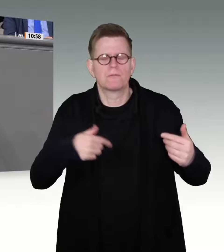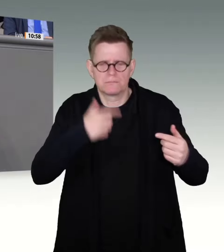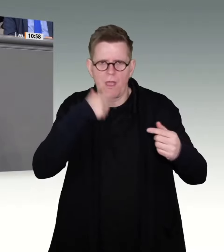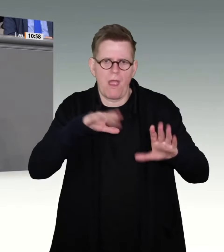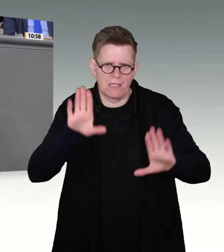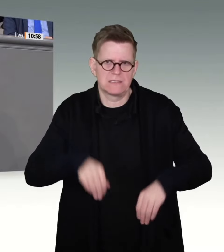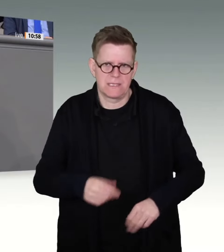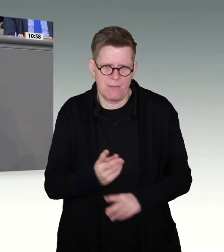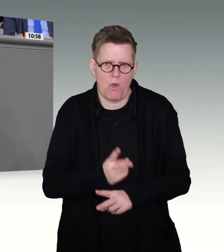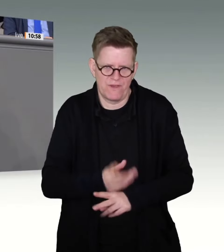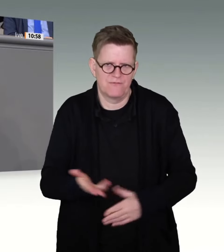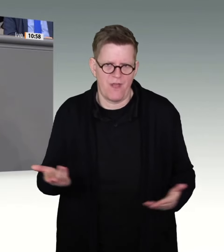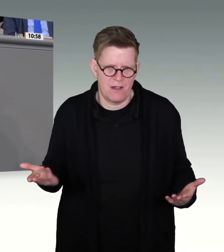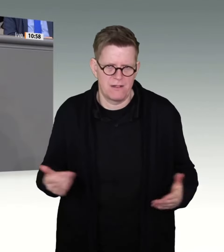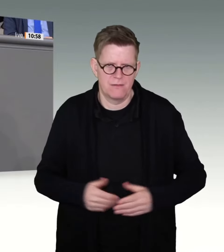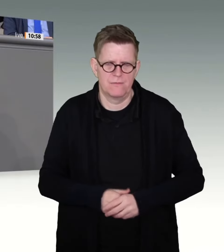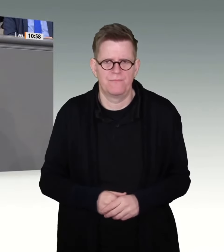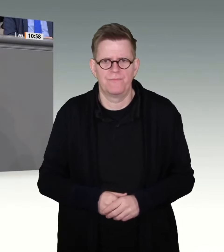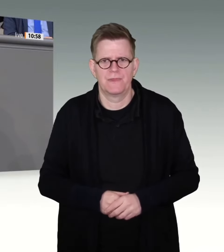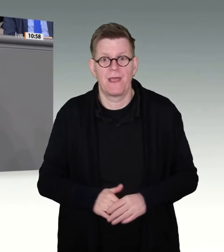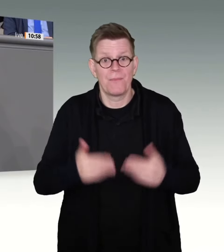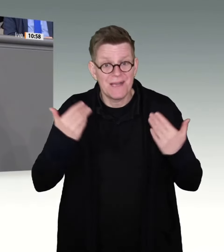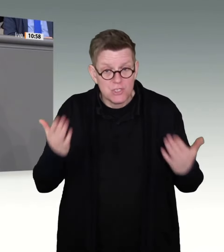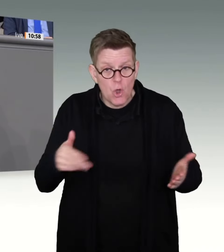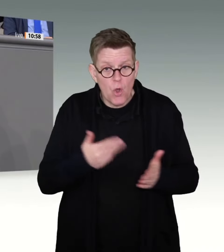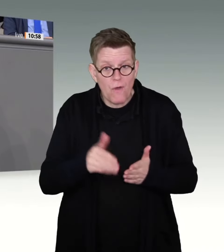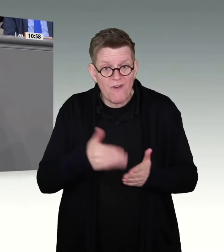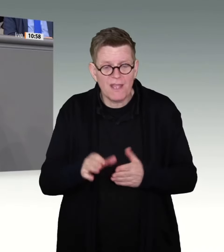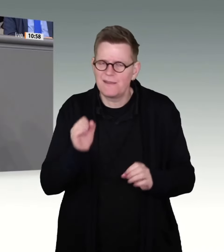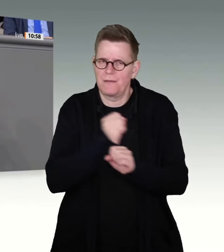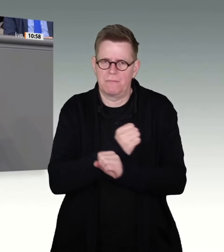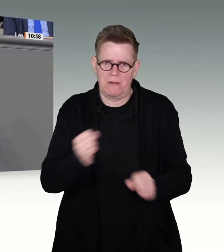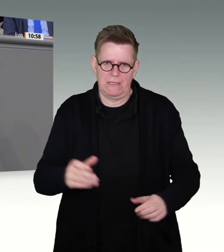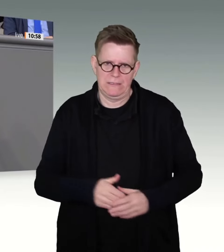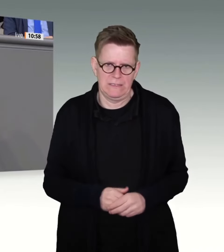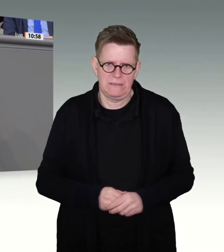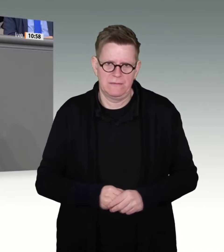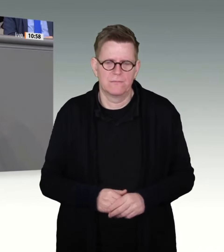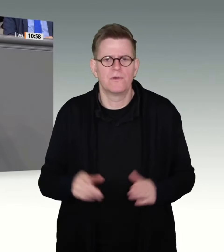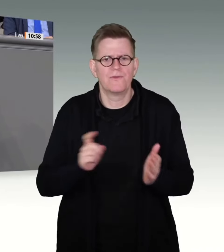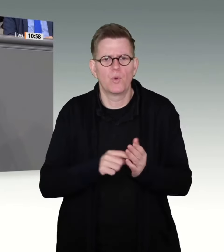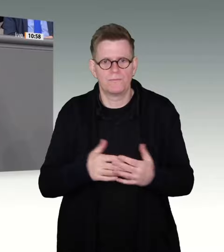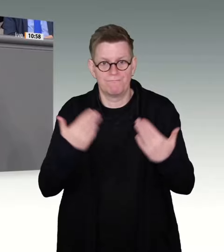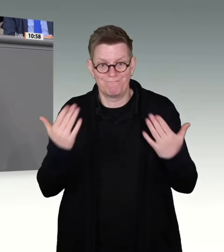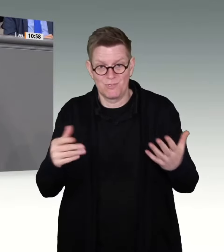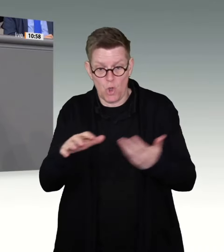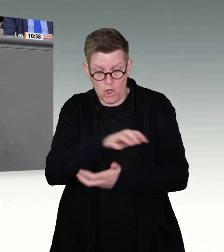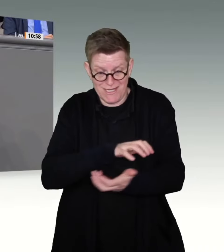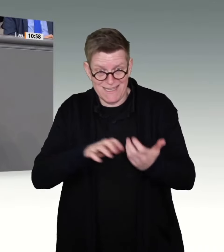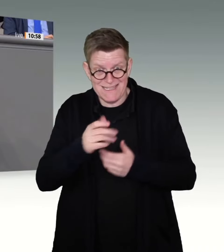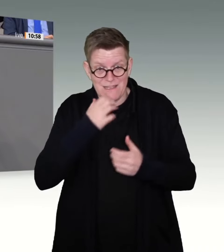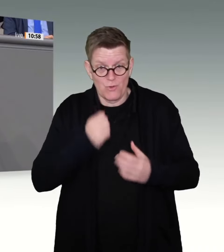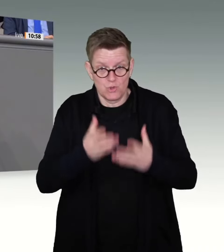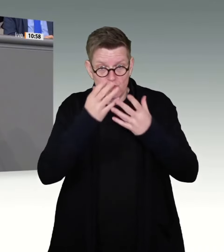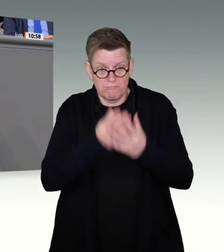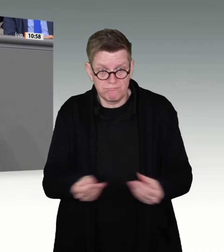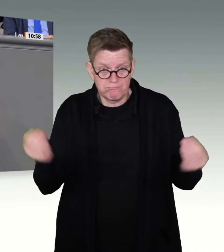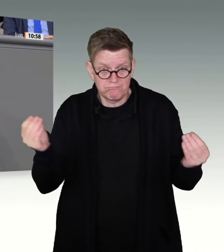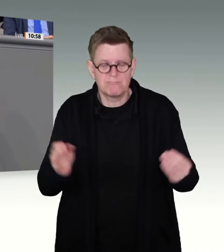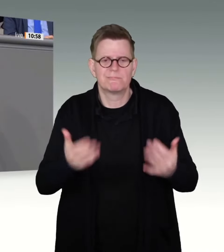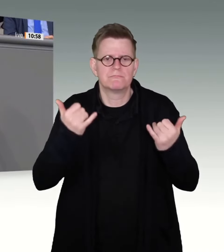Das zeigt uns aber auch, dass wir so nicht weitermachen können. Denn um die Krise nachhaltig zu lösen, dürfen wir